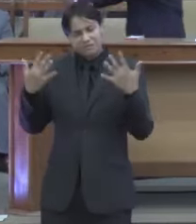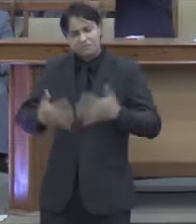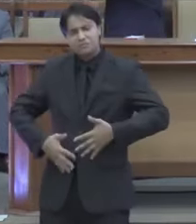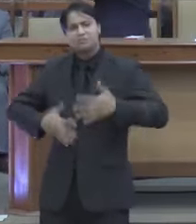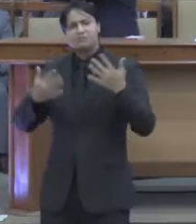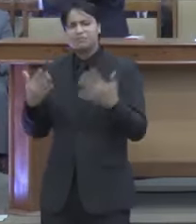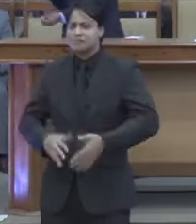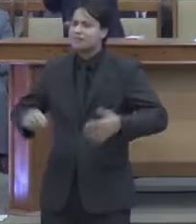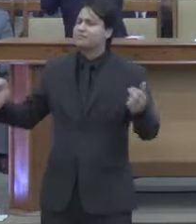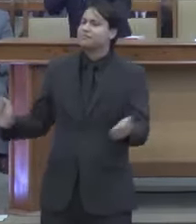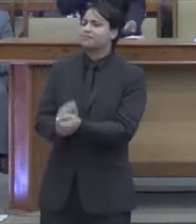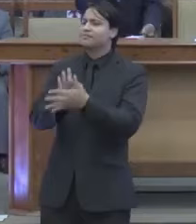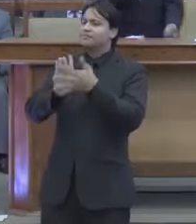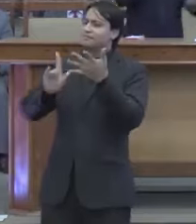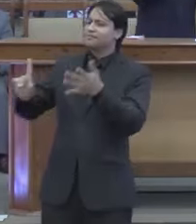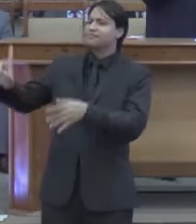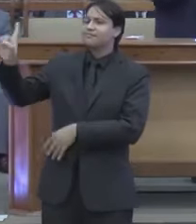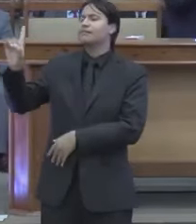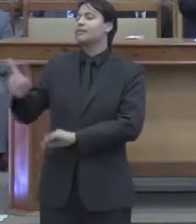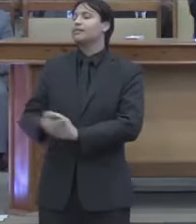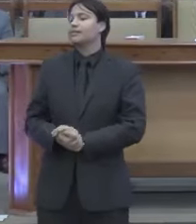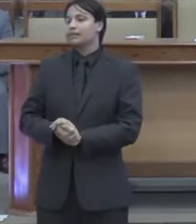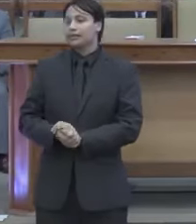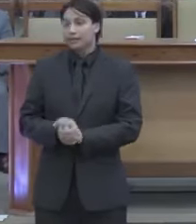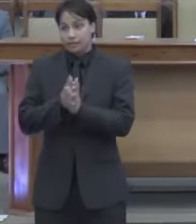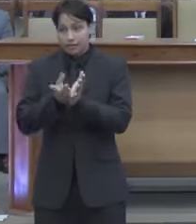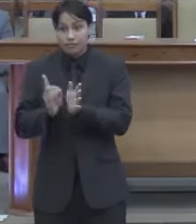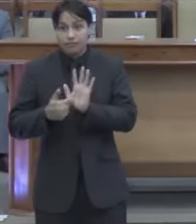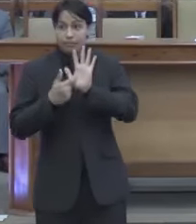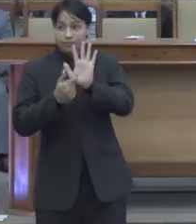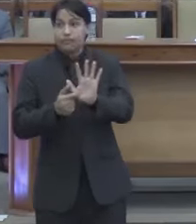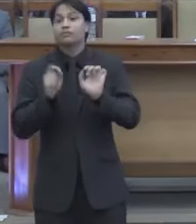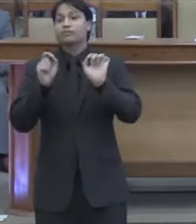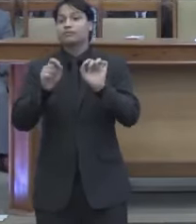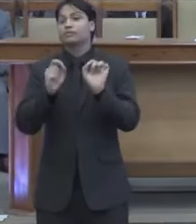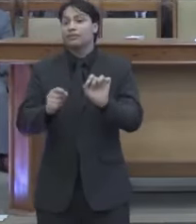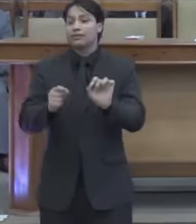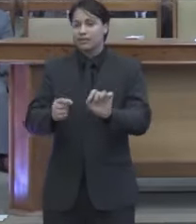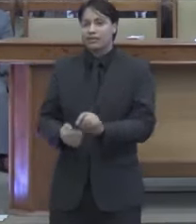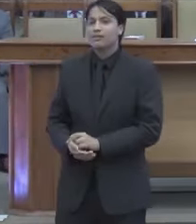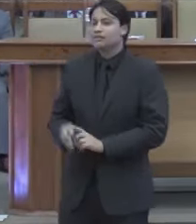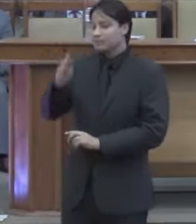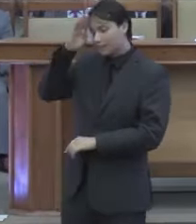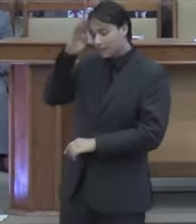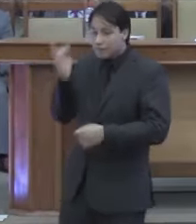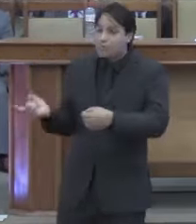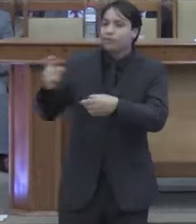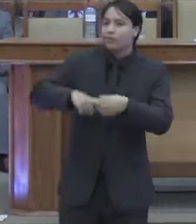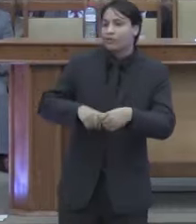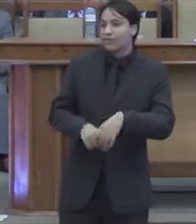é diferente. A Bíblia diz que os soldados voltaram para as autoridades: cadê o homem?